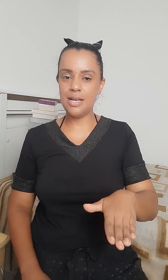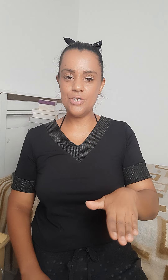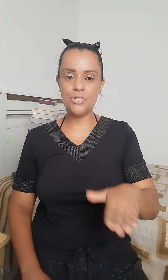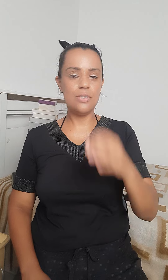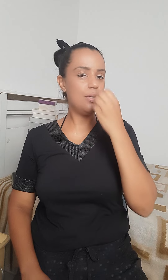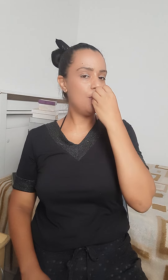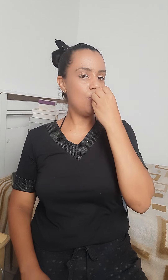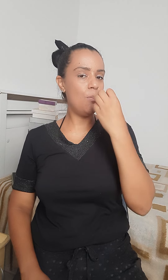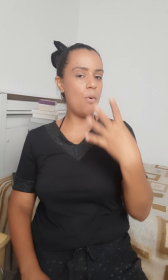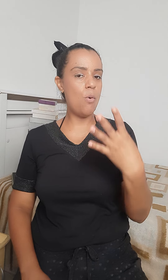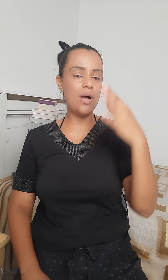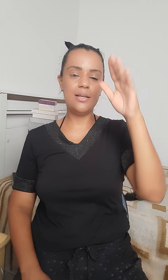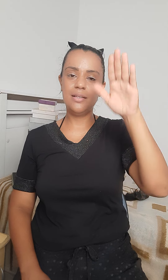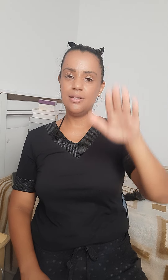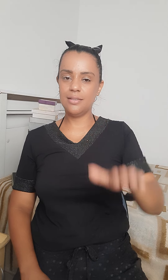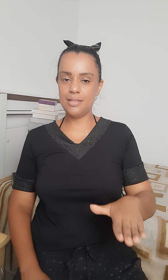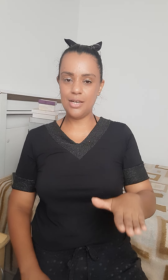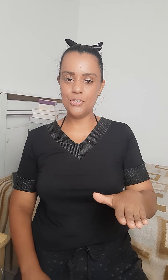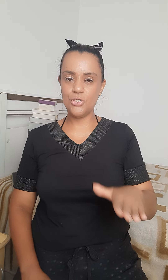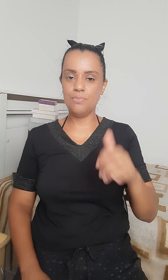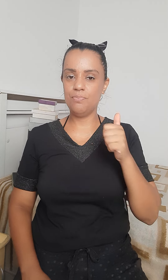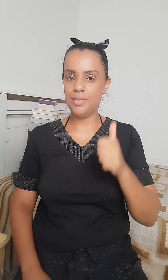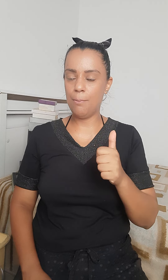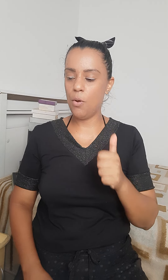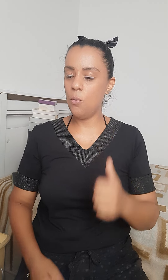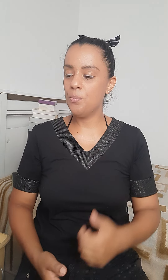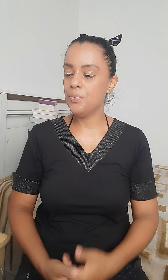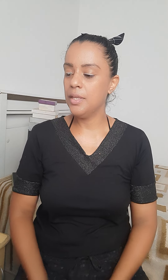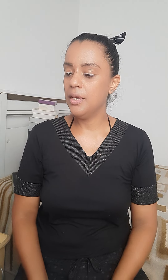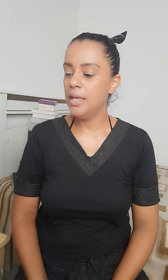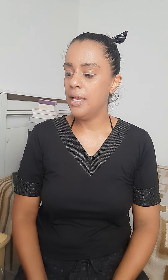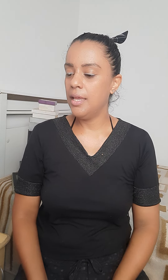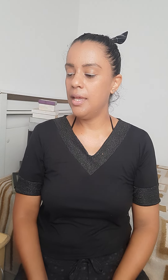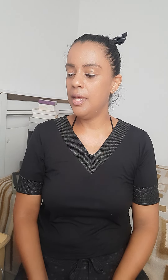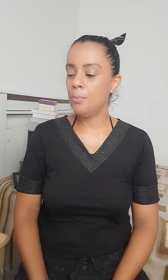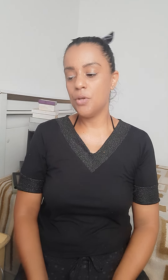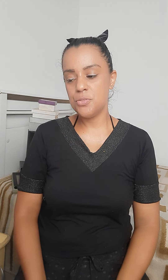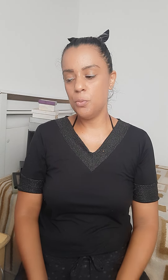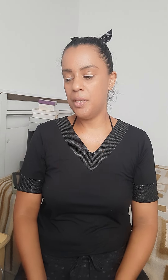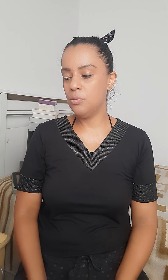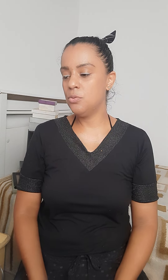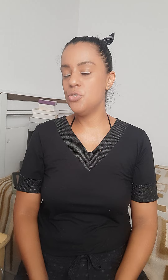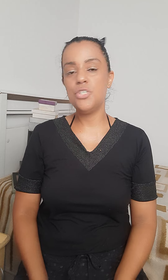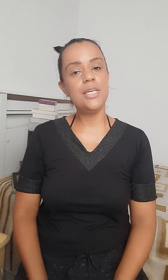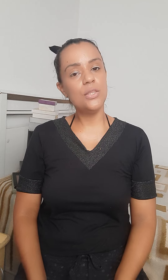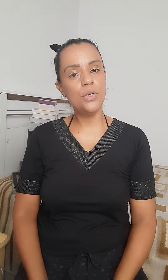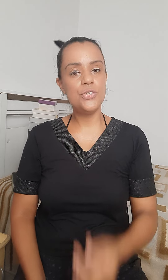tarde. Boa tarde, tá bom? Próximo período do dia, noite,